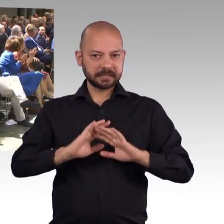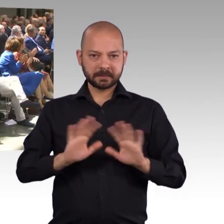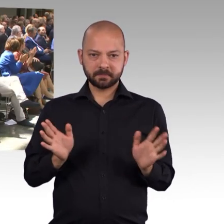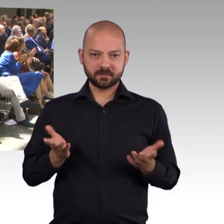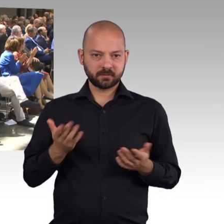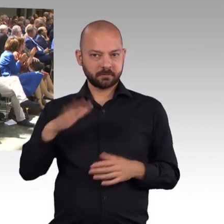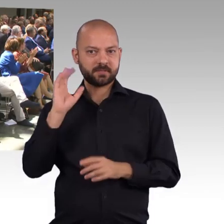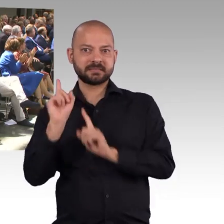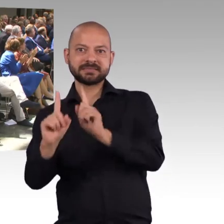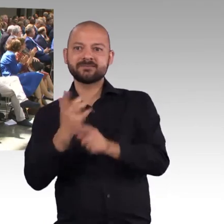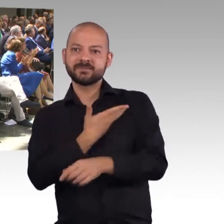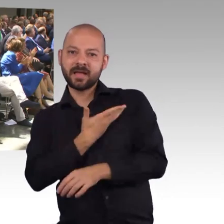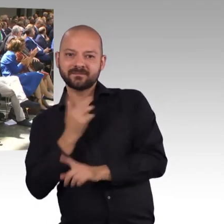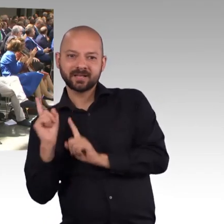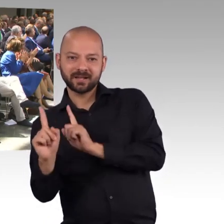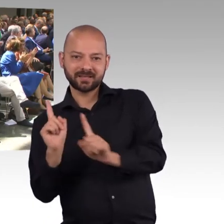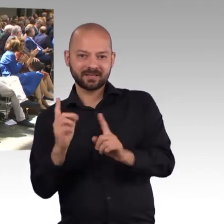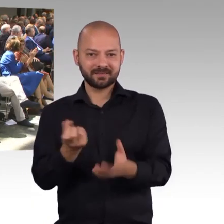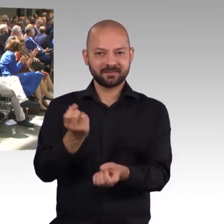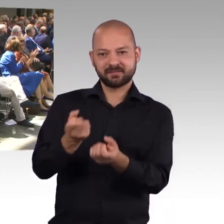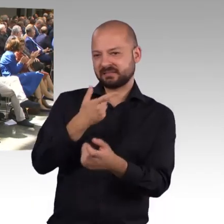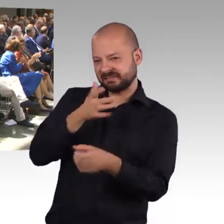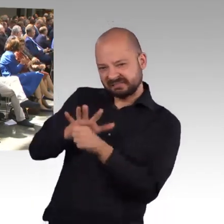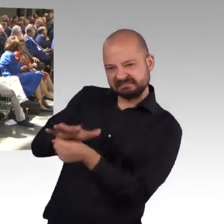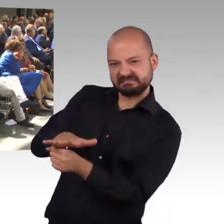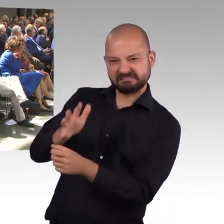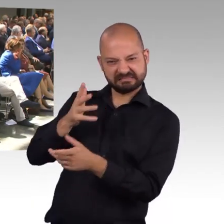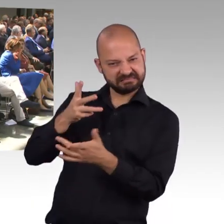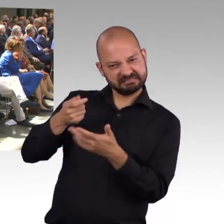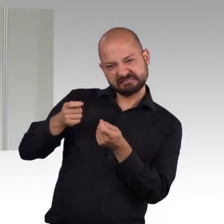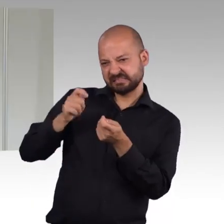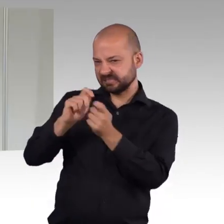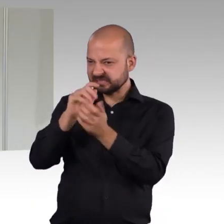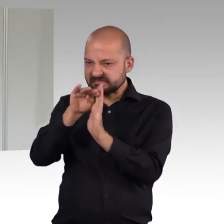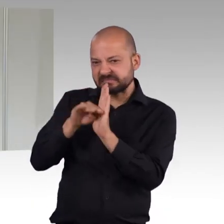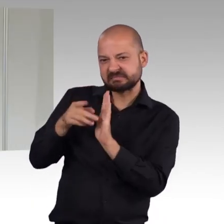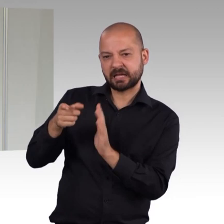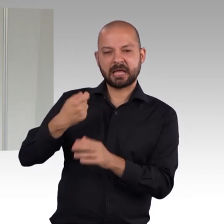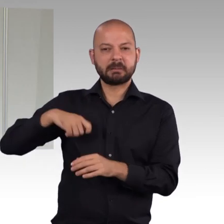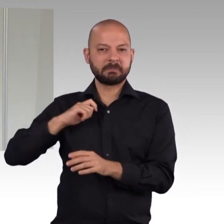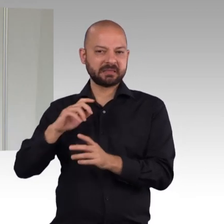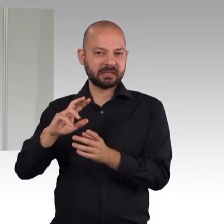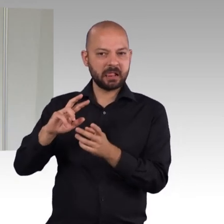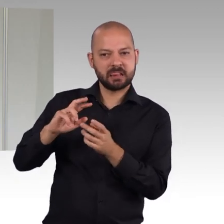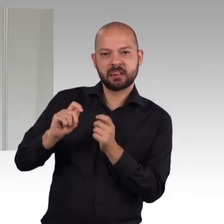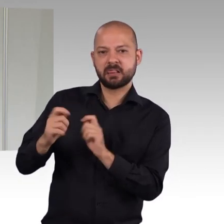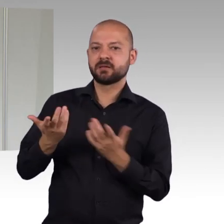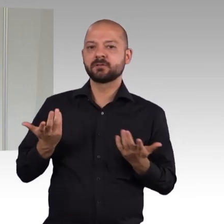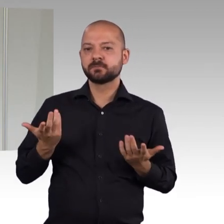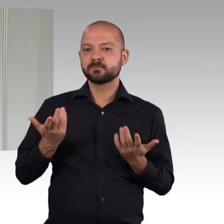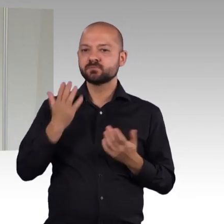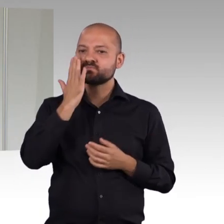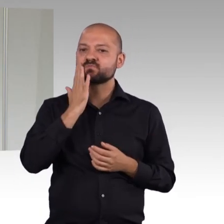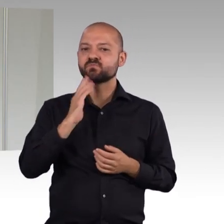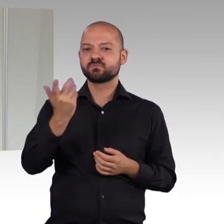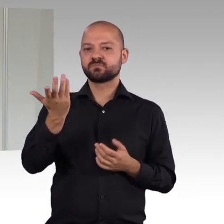Solange Menschen vor unseren Augen ertrinken, können wir nicht glaubwürdig über ein Europa der Werte sprechen. Und nicht zuletzt, eine